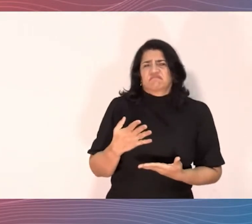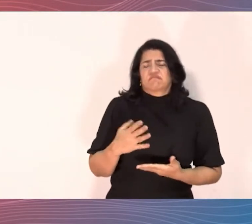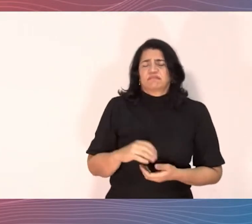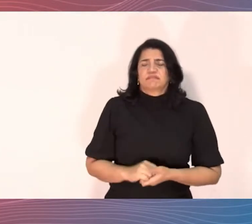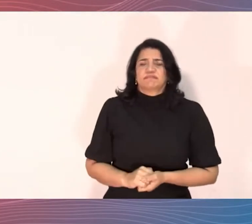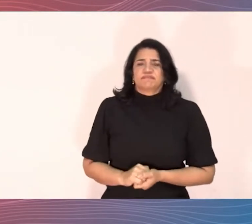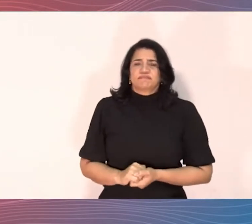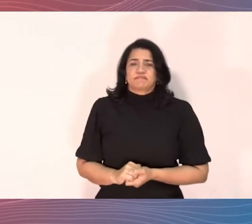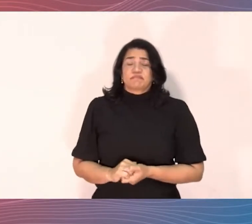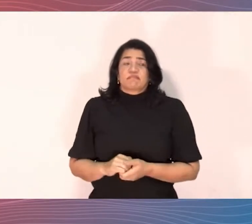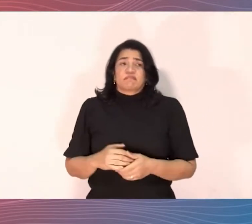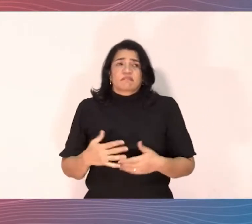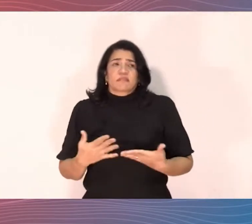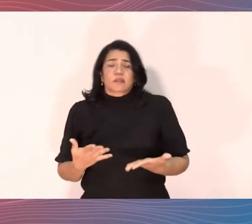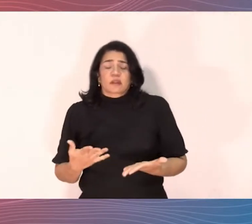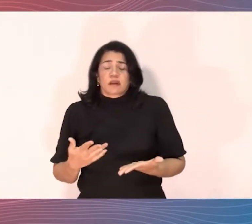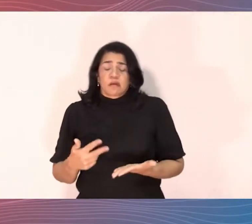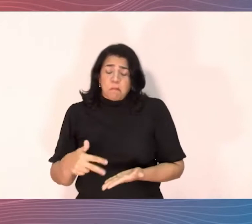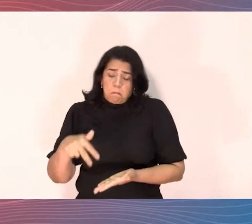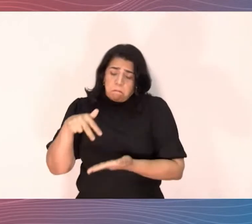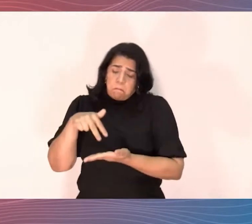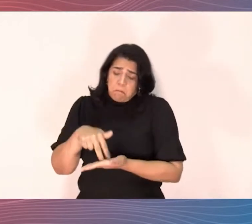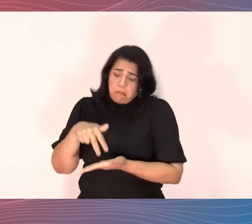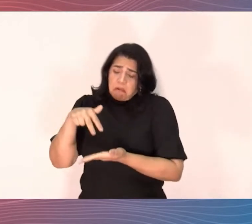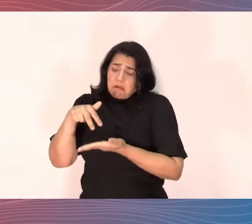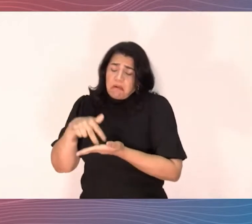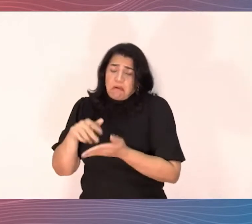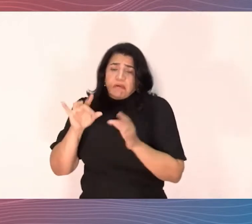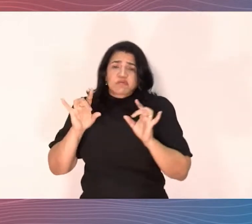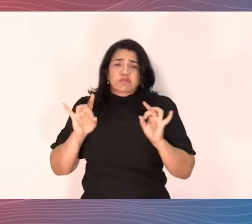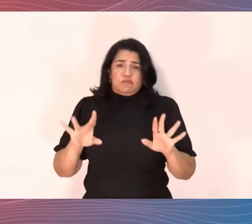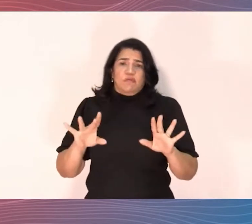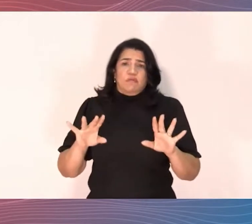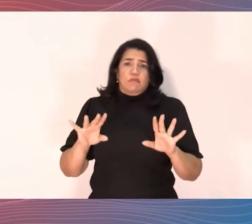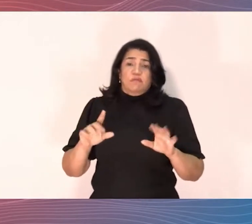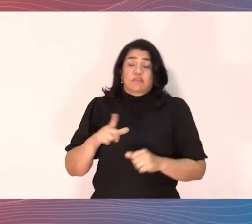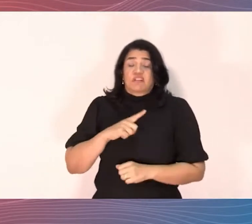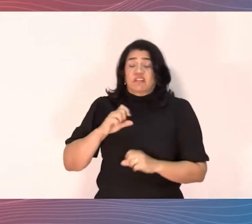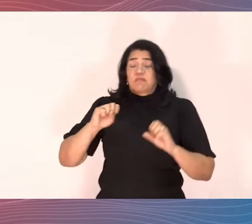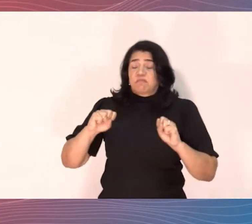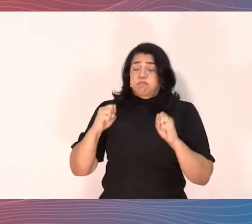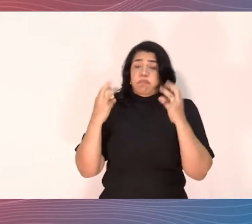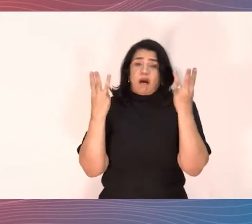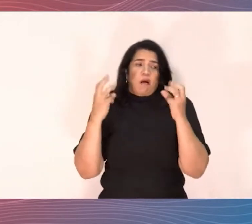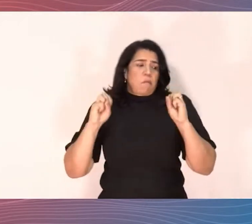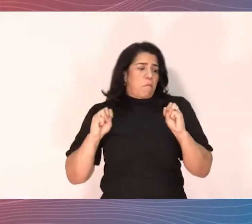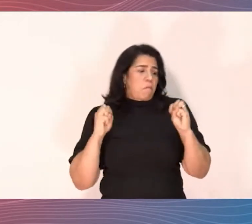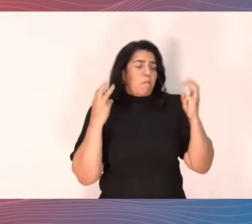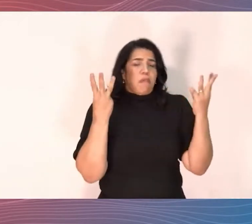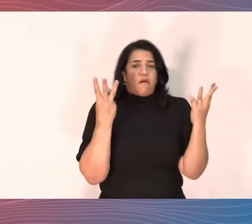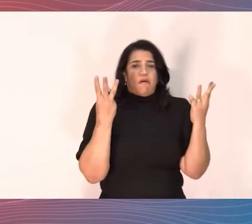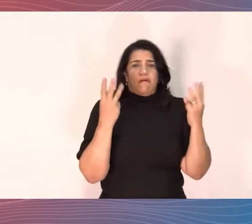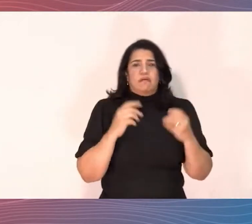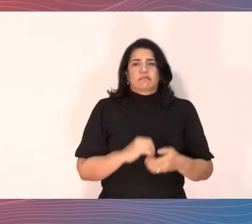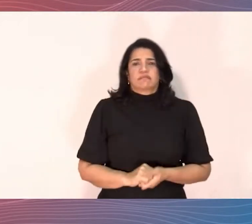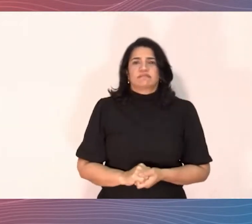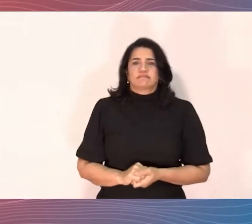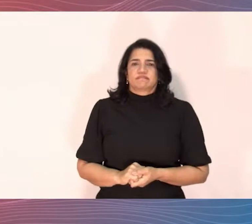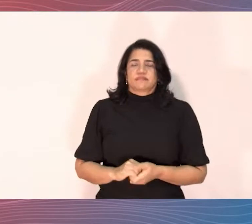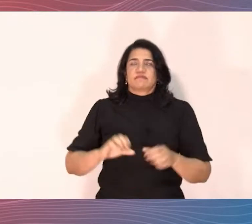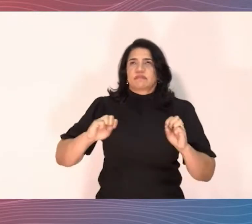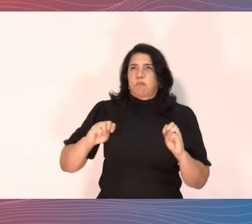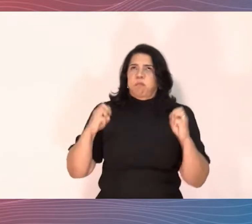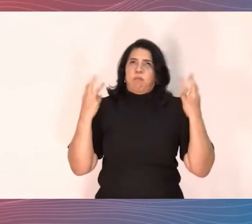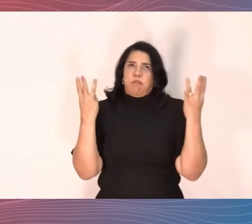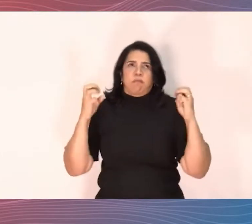Não pulam porque foram impulsionados pela batida do subwoofer. Bum, bum, bum,